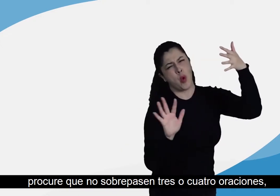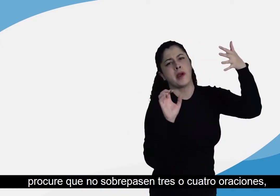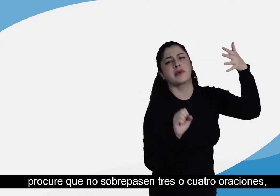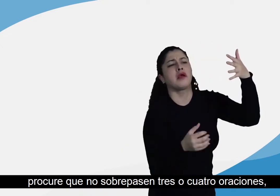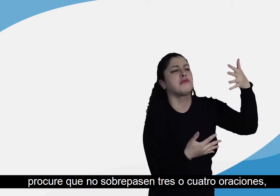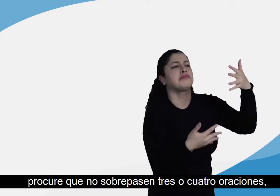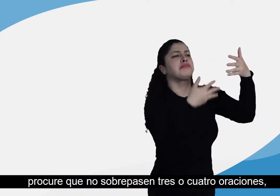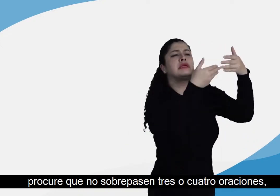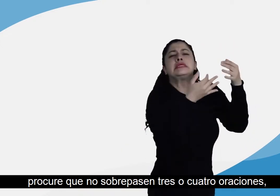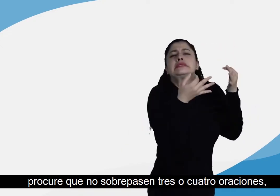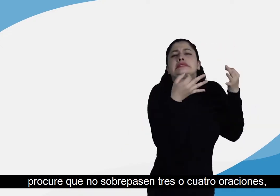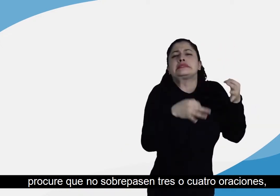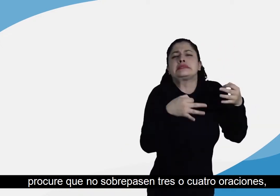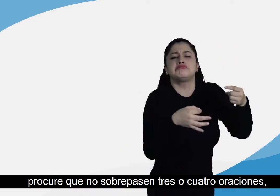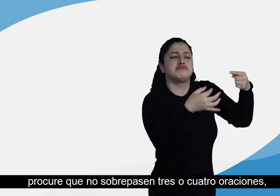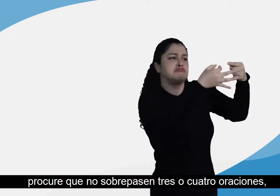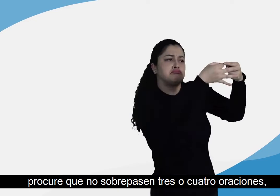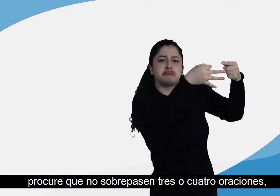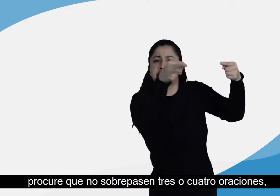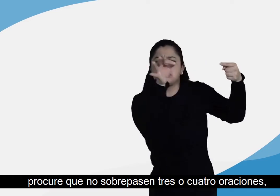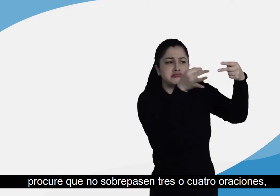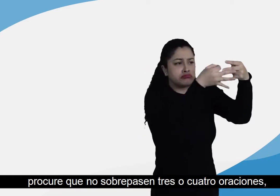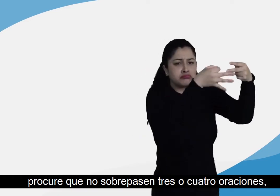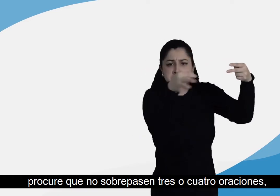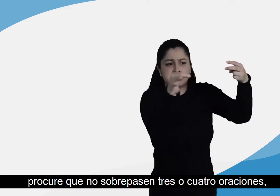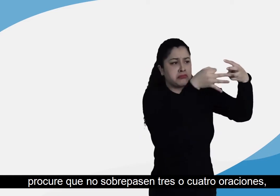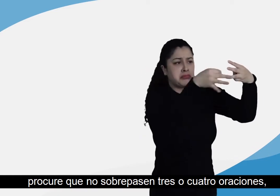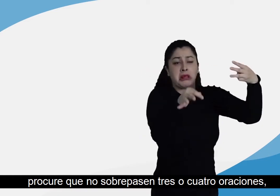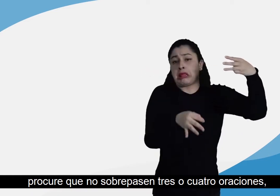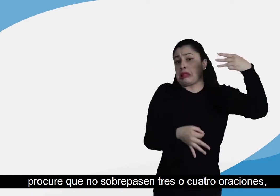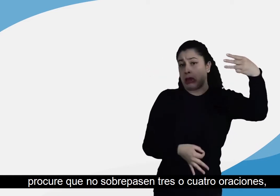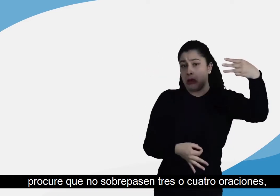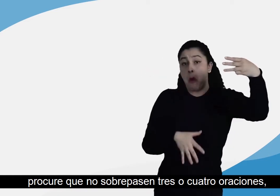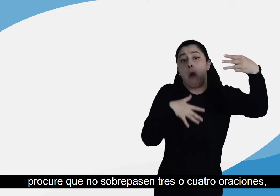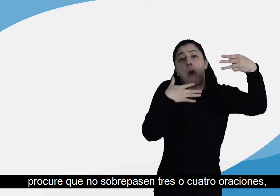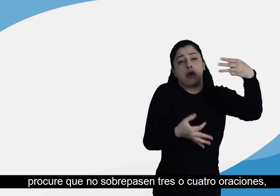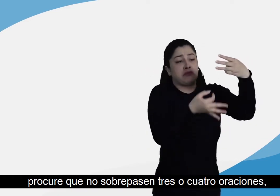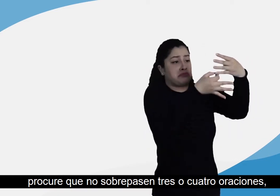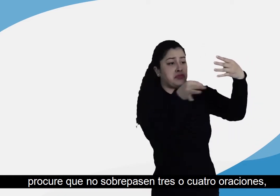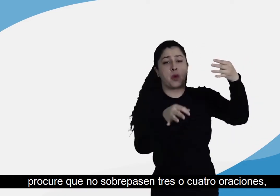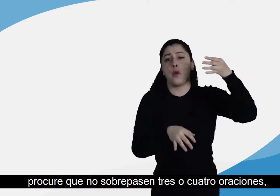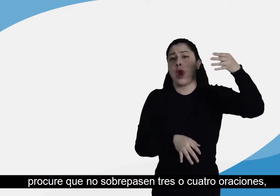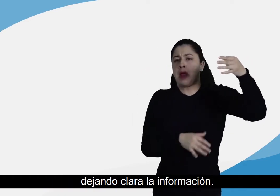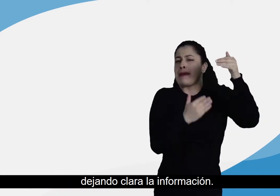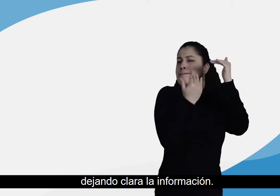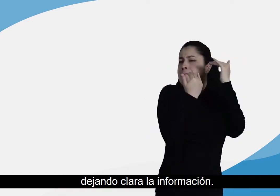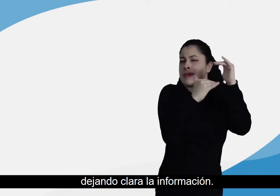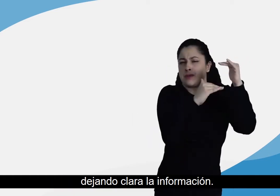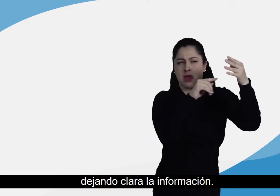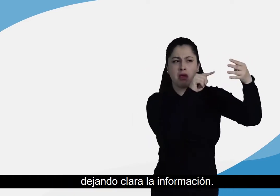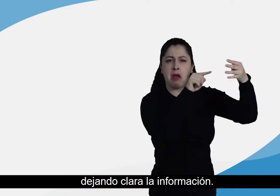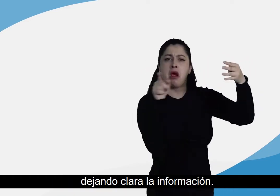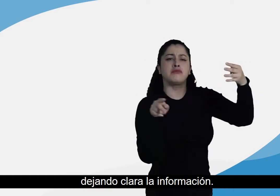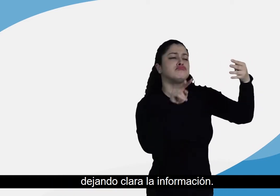Procure que no se sobrepase tres o cuatro oraciones, dejando clara la información.